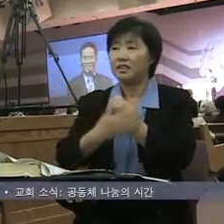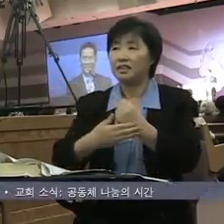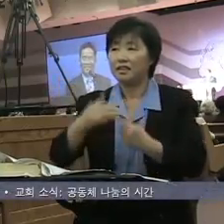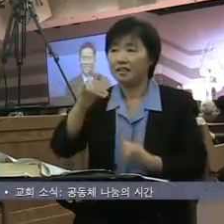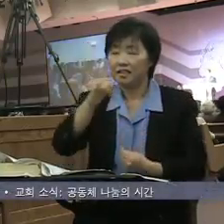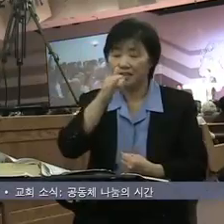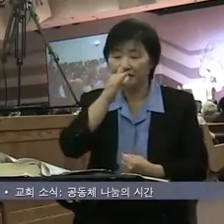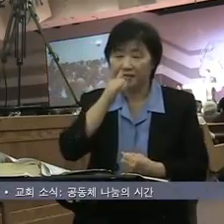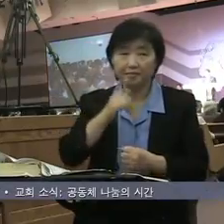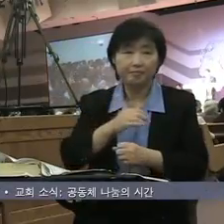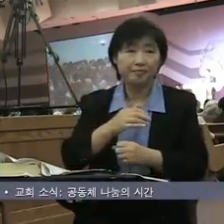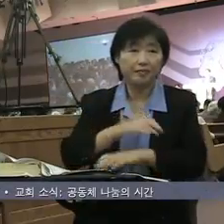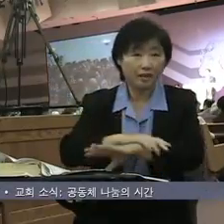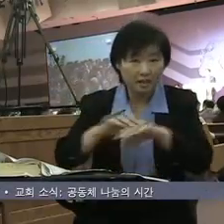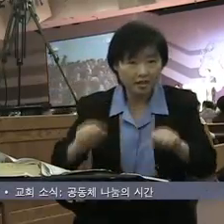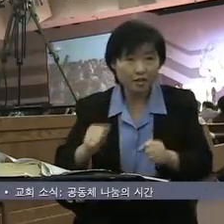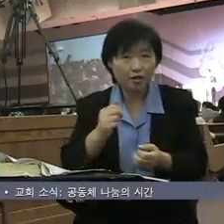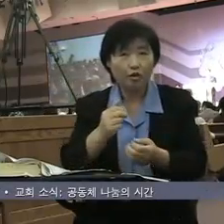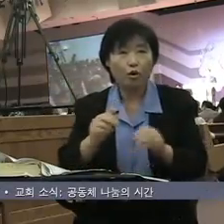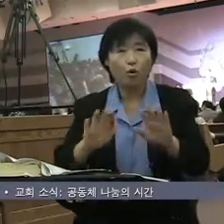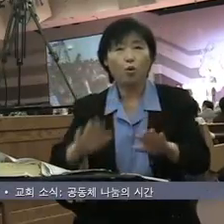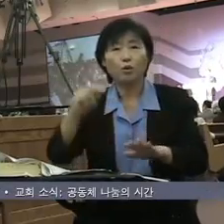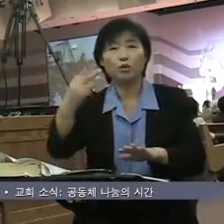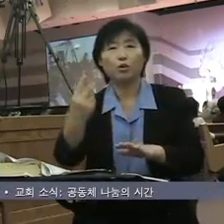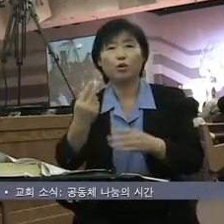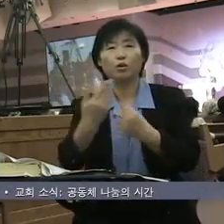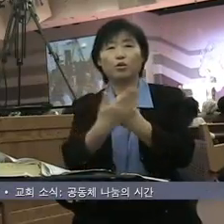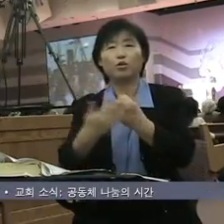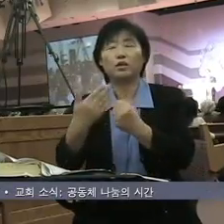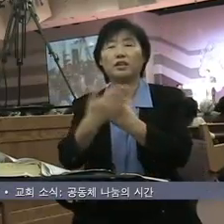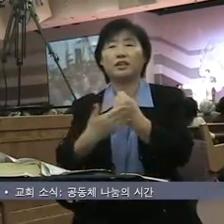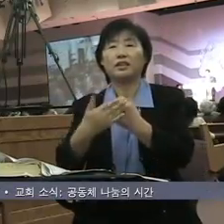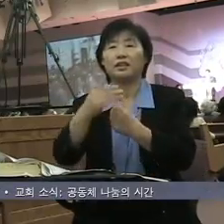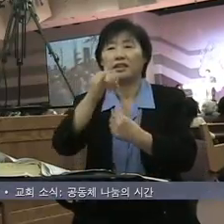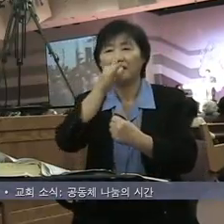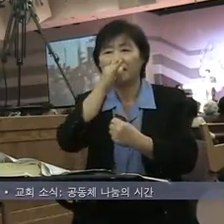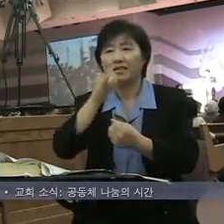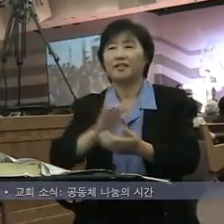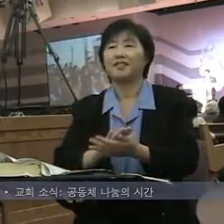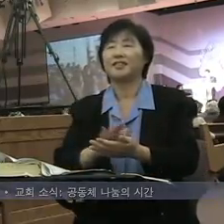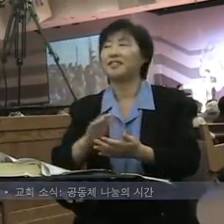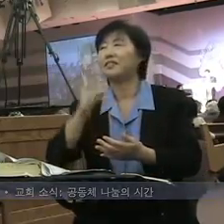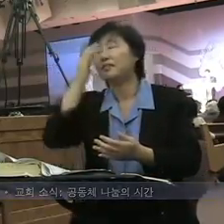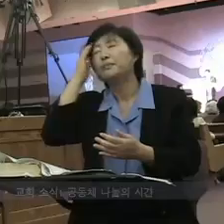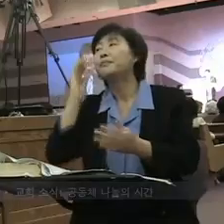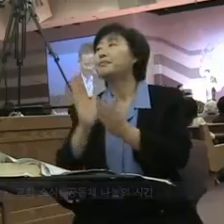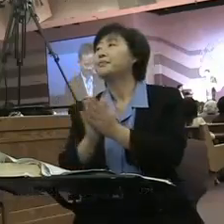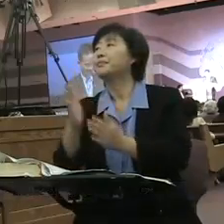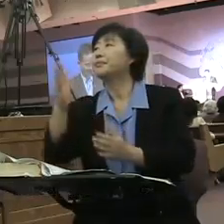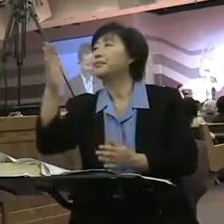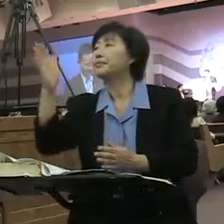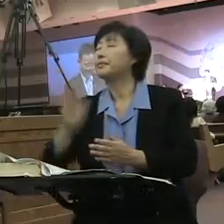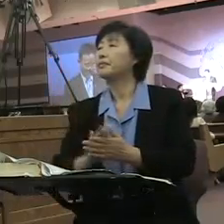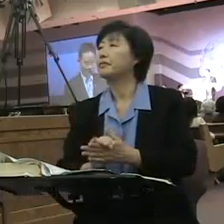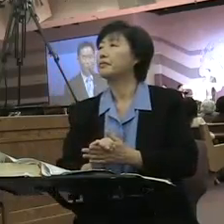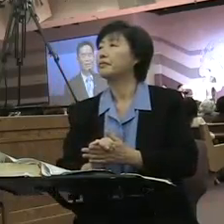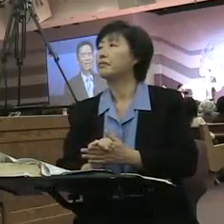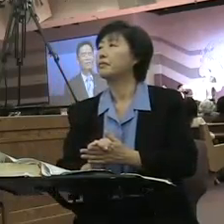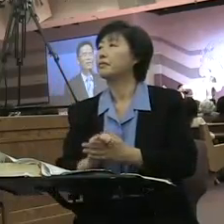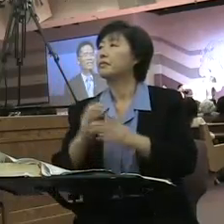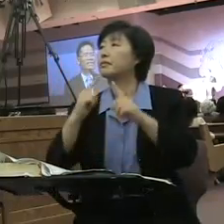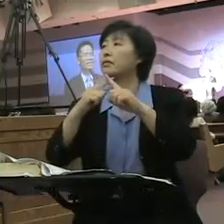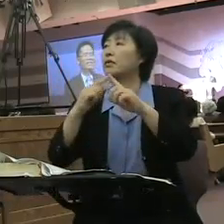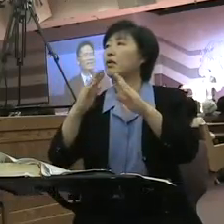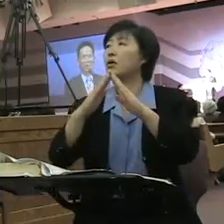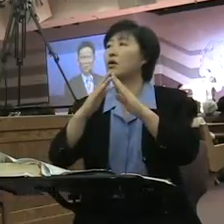인사하겠습니다. 안녕하세요. 오늘도 주의 은혜가 있습니다. 오늘도 주의 은혜가 있습니다. 할렐루야. 교회